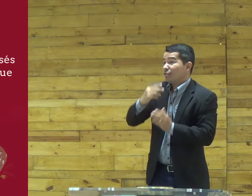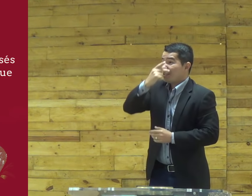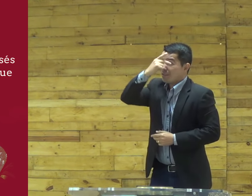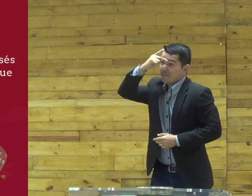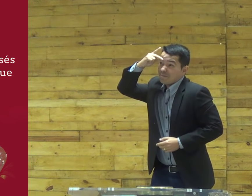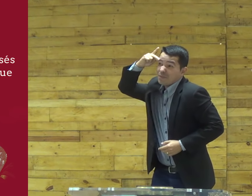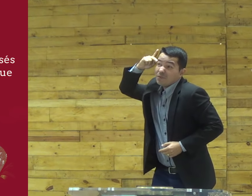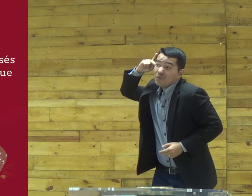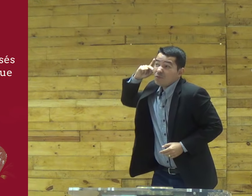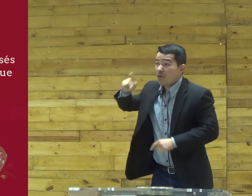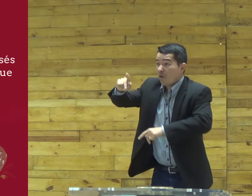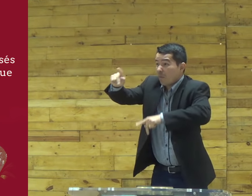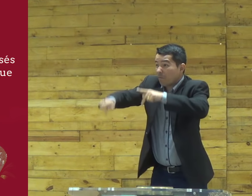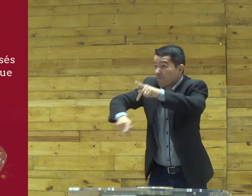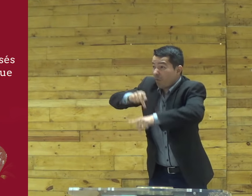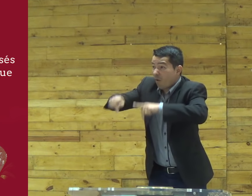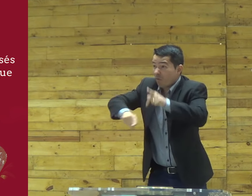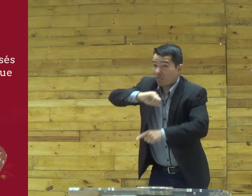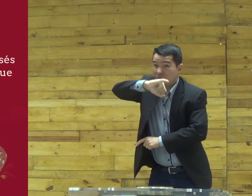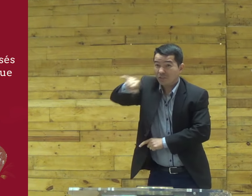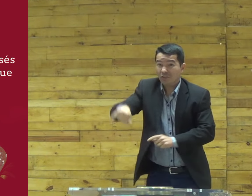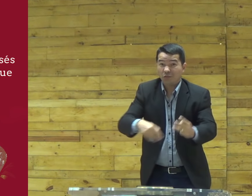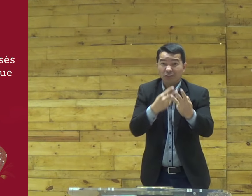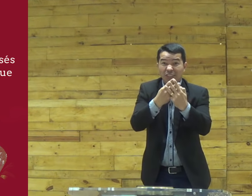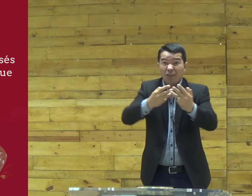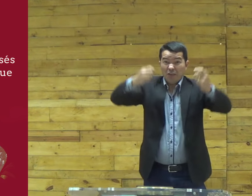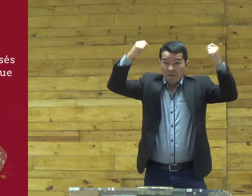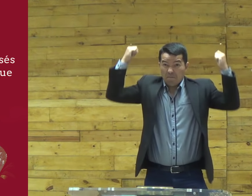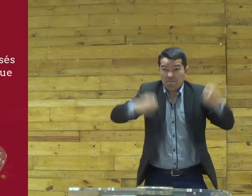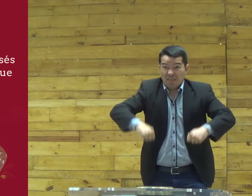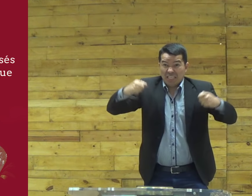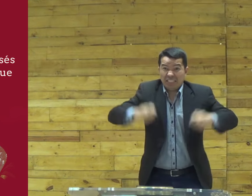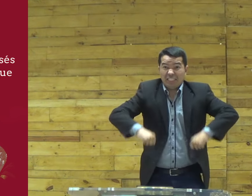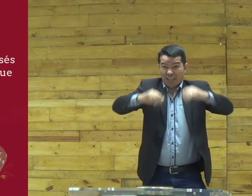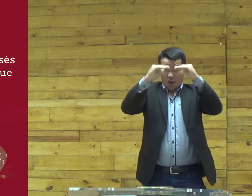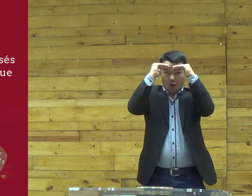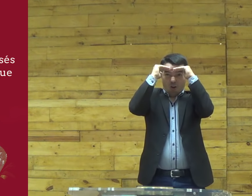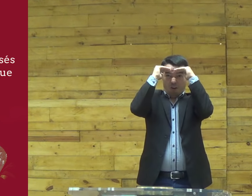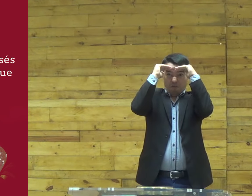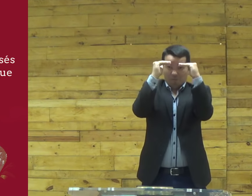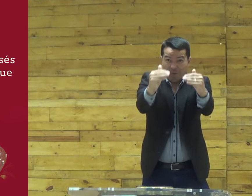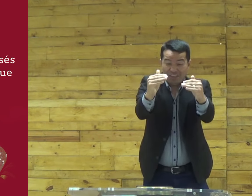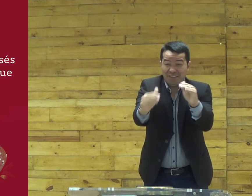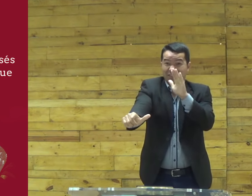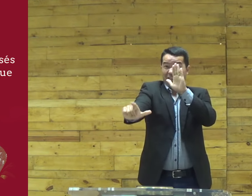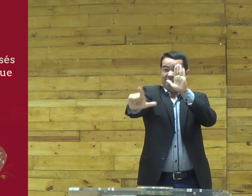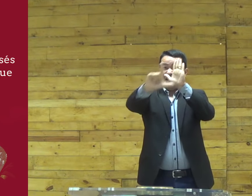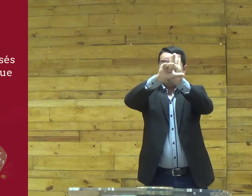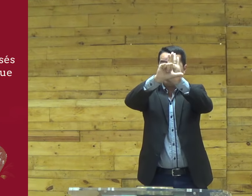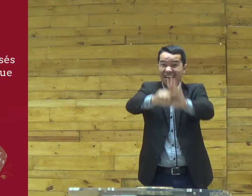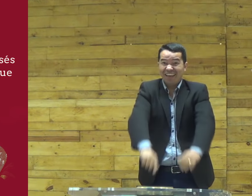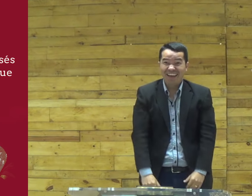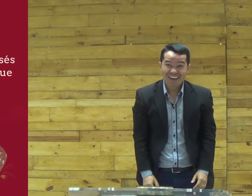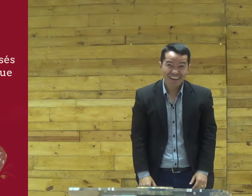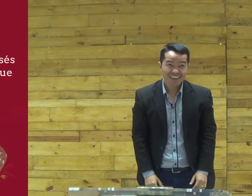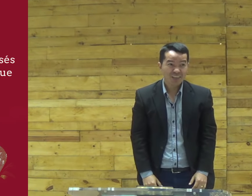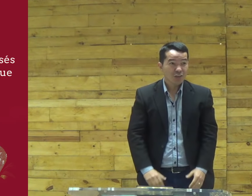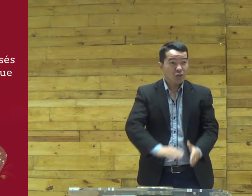todos, todas as pessoas, todo aquele povo judeu, né? né? O povo judeu precisava obedecer aquela